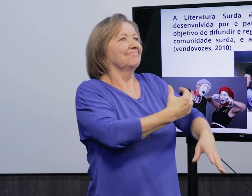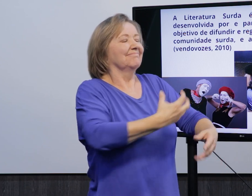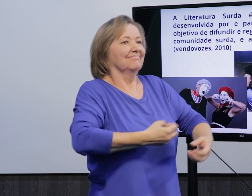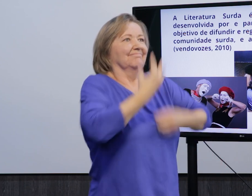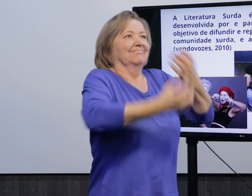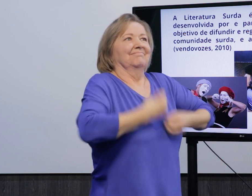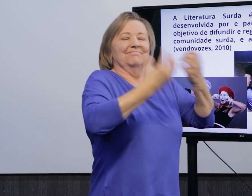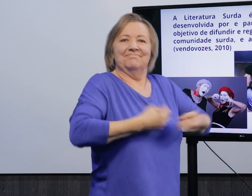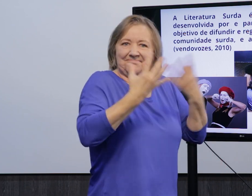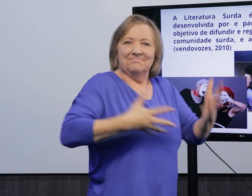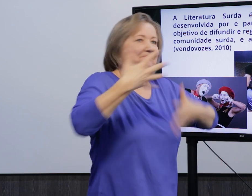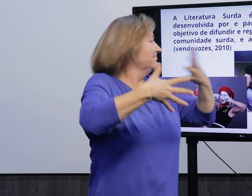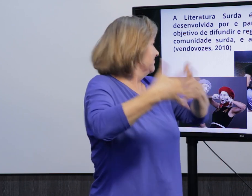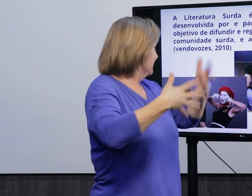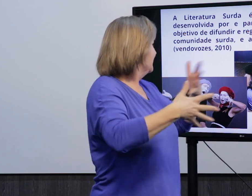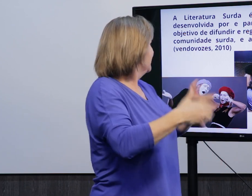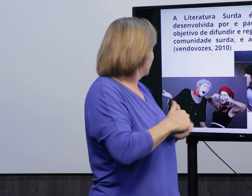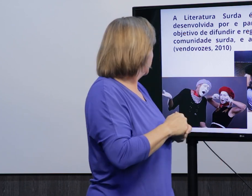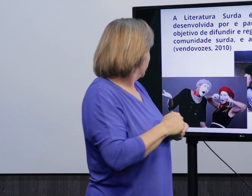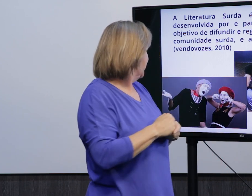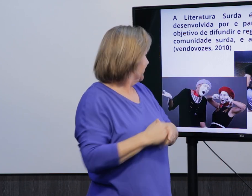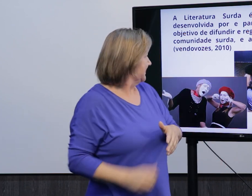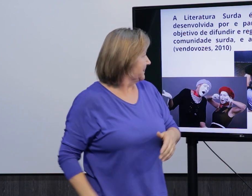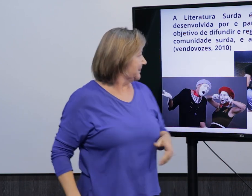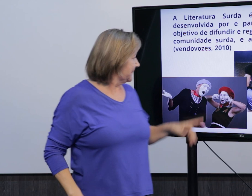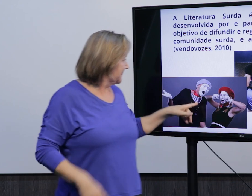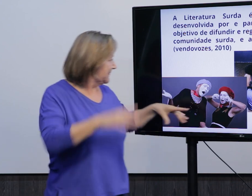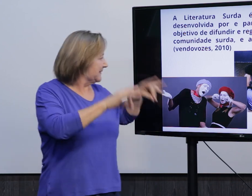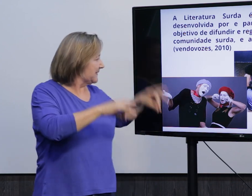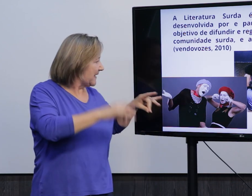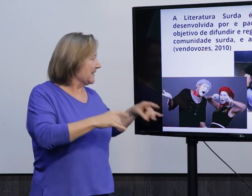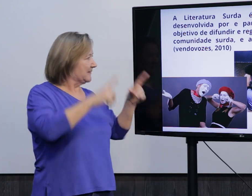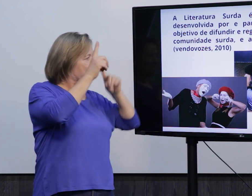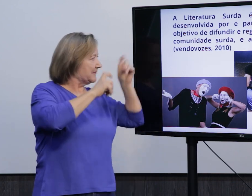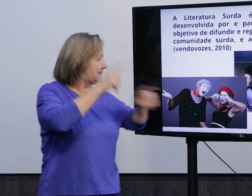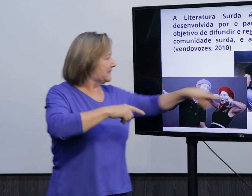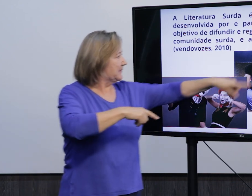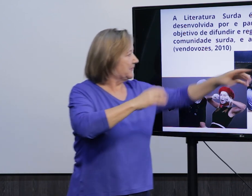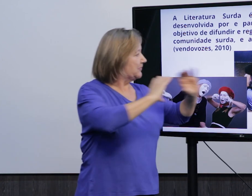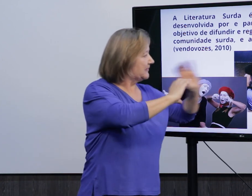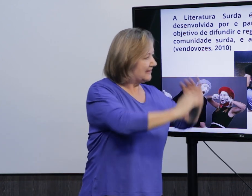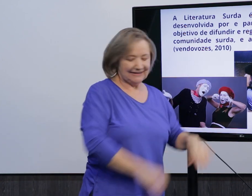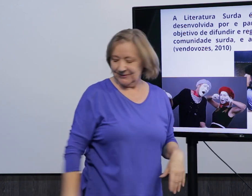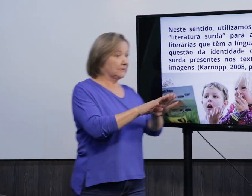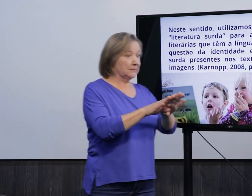porque eles se emocionam se expressam né por meio da língua de sinais Ali temos os teatros e expressões as